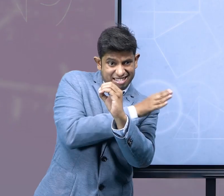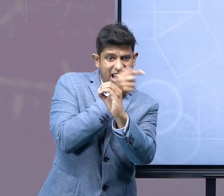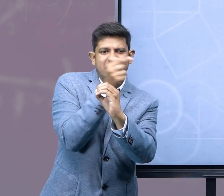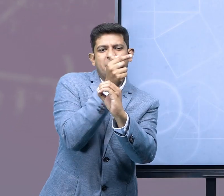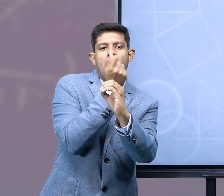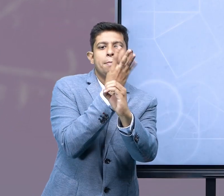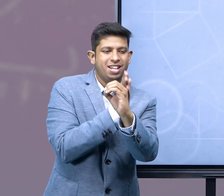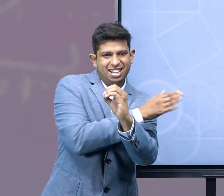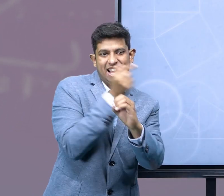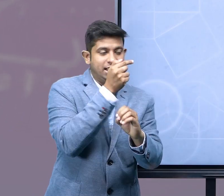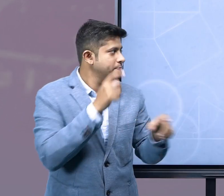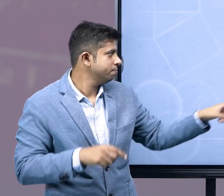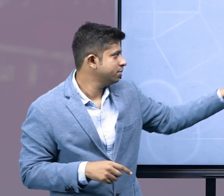ऋणात्मक संख्याएं,